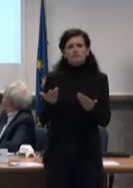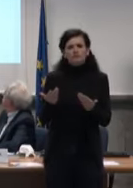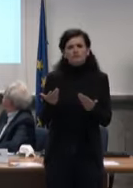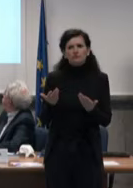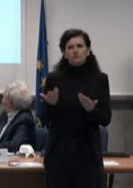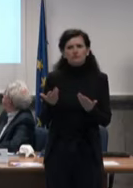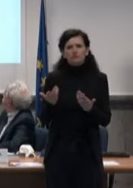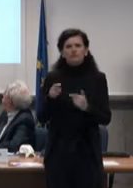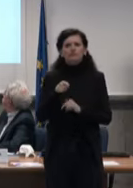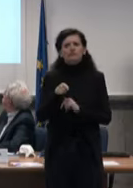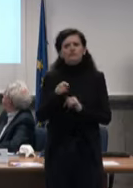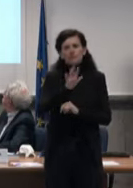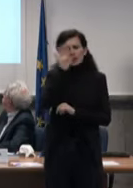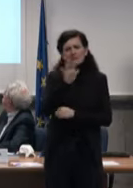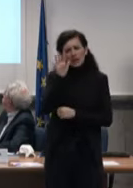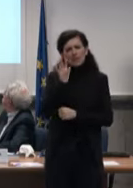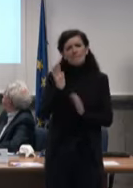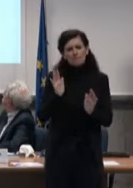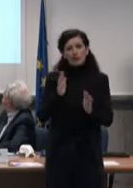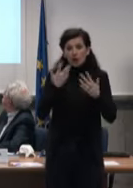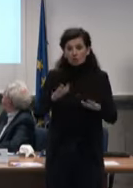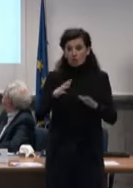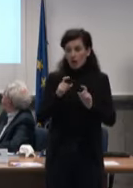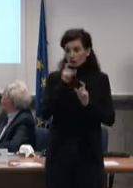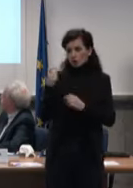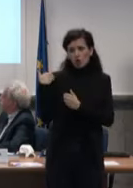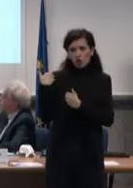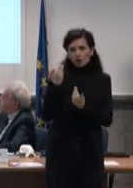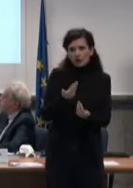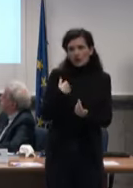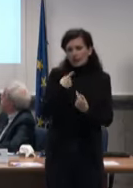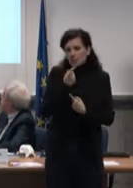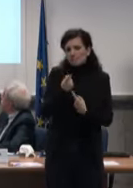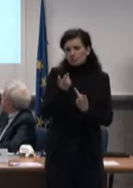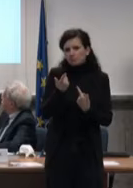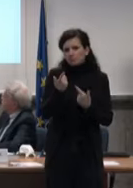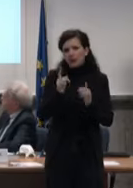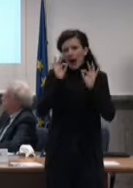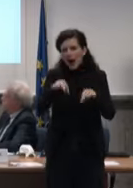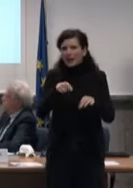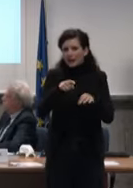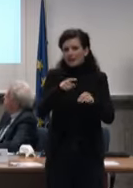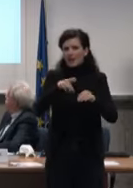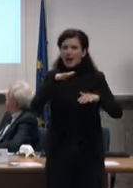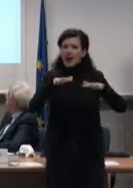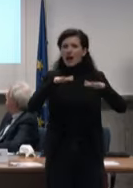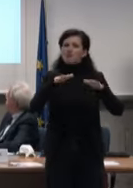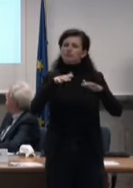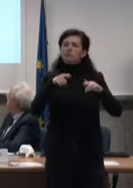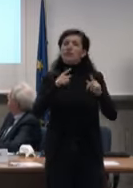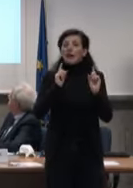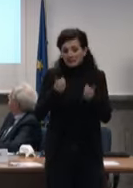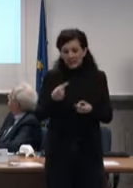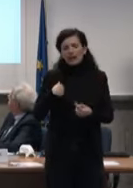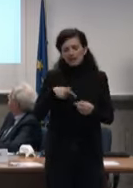cui sembra che stiamo arrivando come ci stiamo dice da qualche giorno è una specie di plateau dobbiamo confermarlo però certo